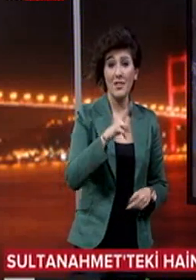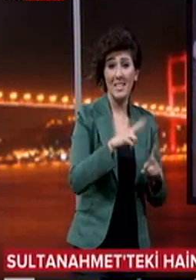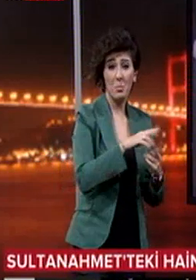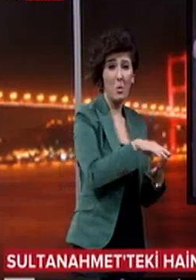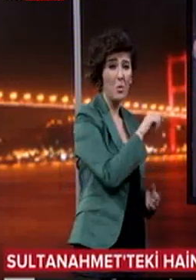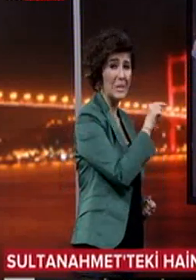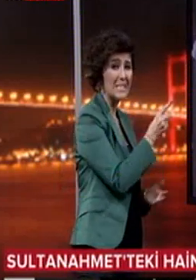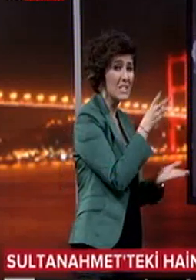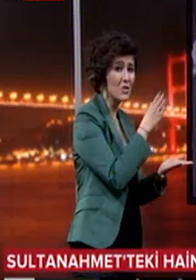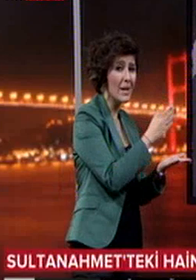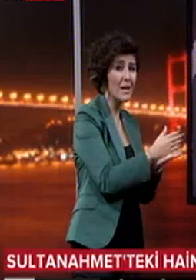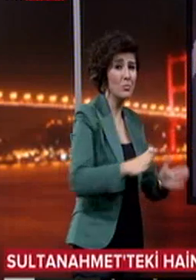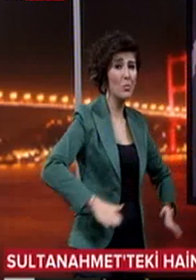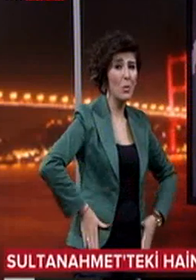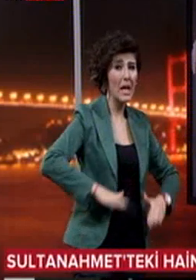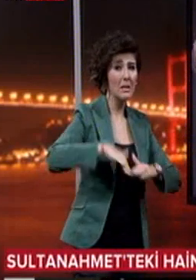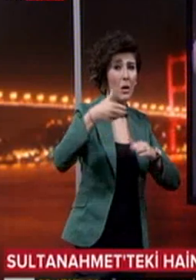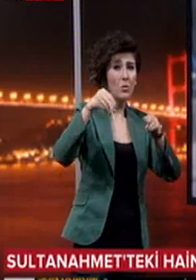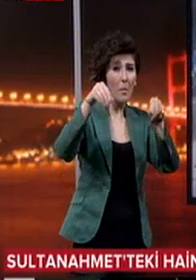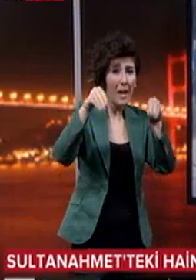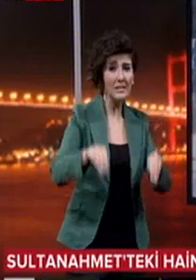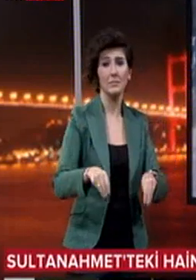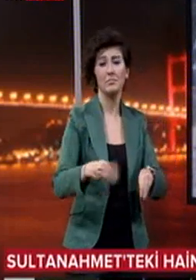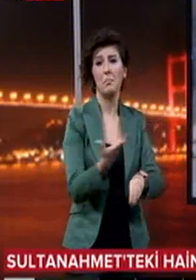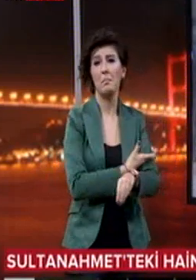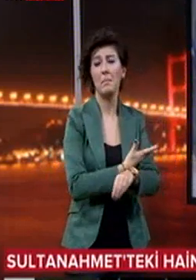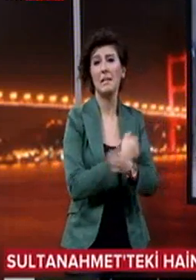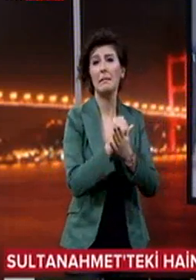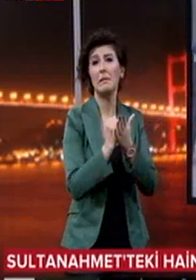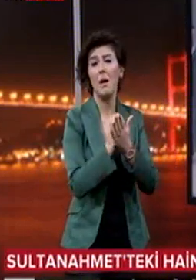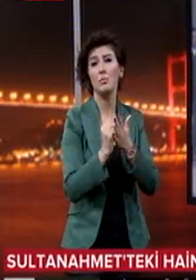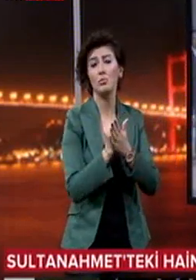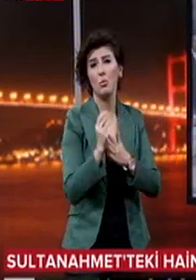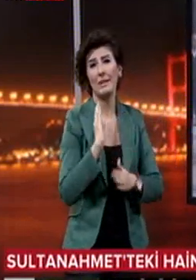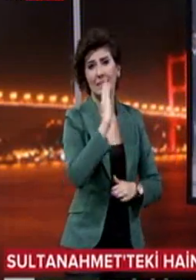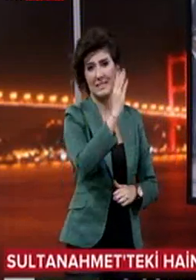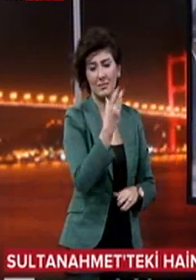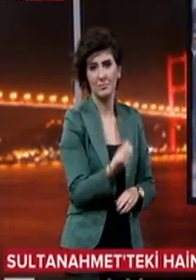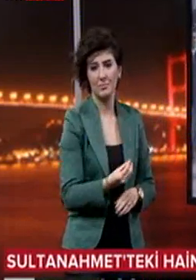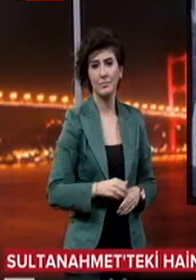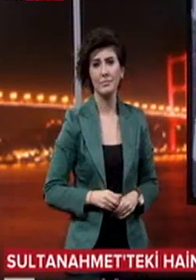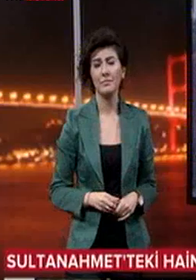Şehit polisin cenazesi törenin ardından toprağa verilmek üzere memleketi Trabzon'a uğurlandı.